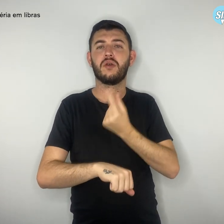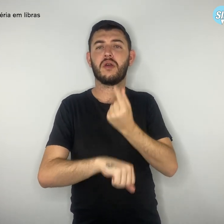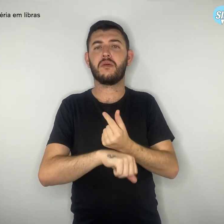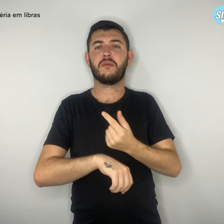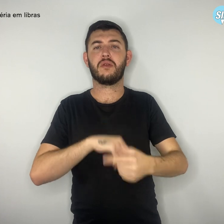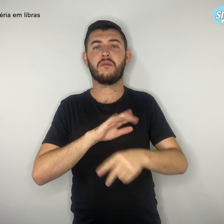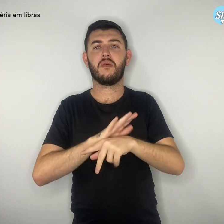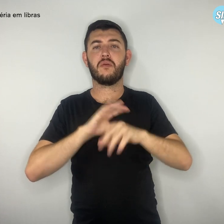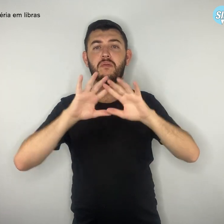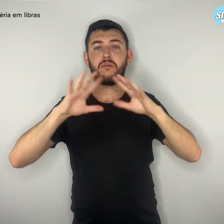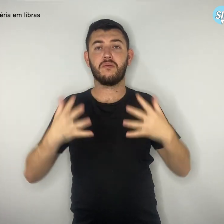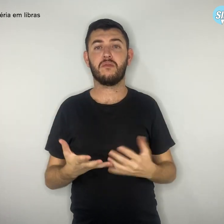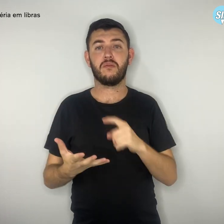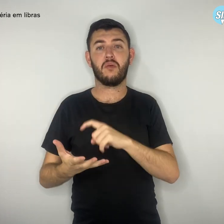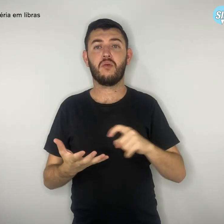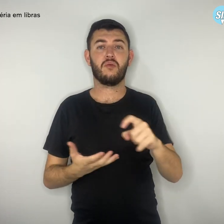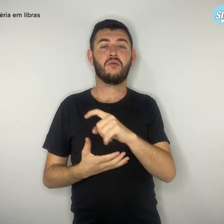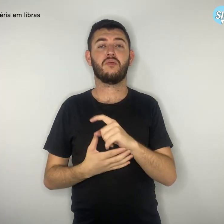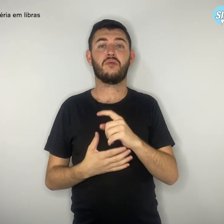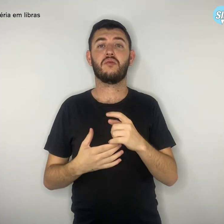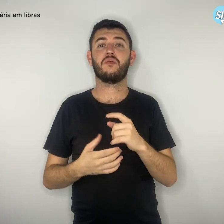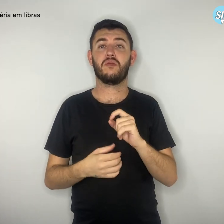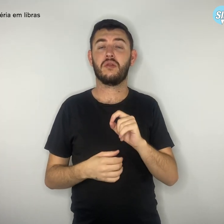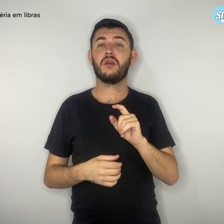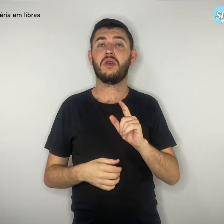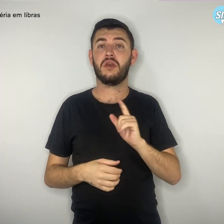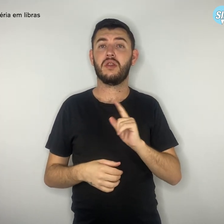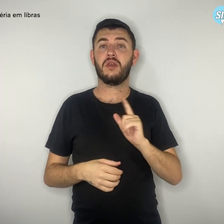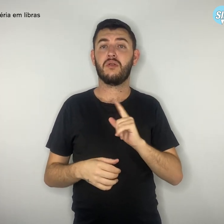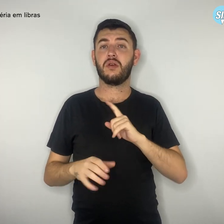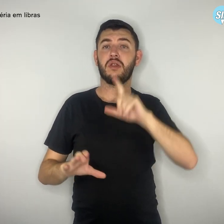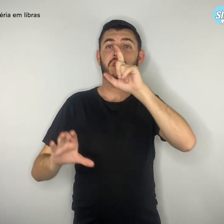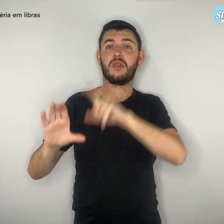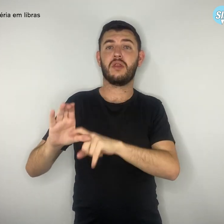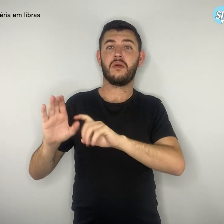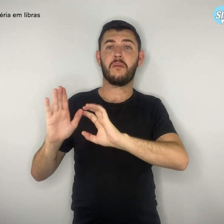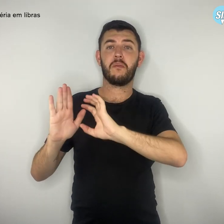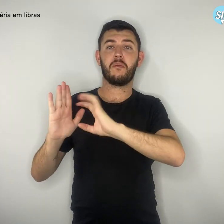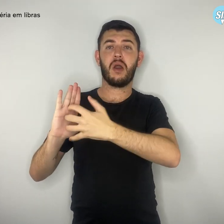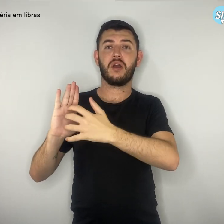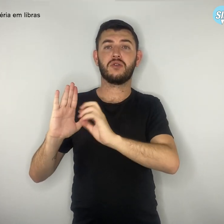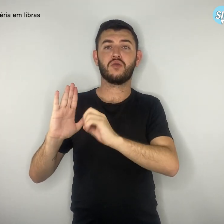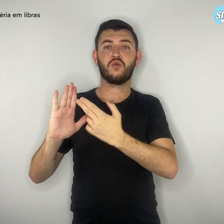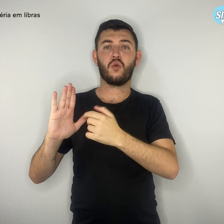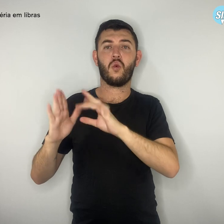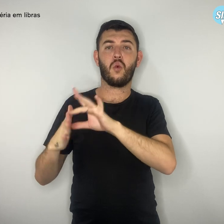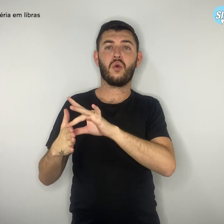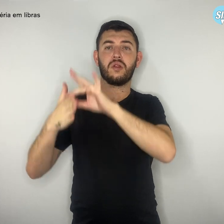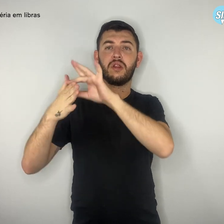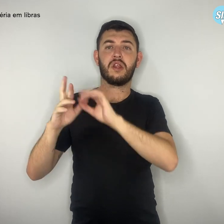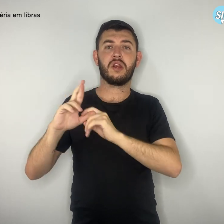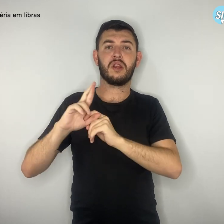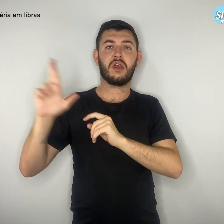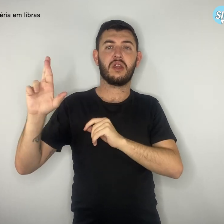do capitalismo global e passem a depender de um partido ou líder.